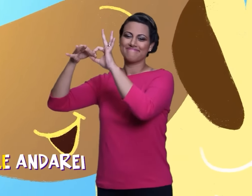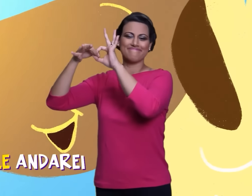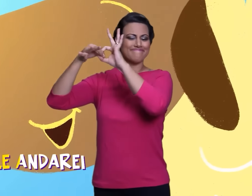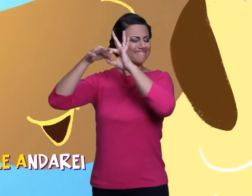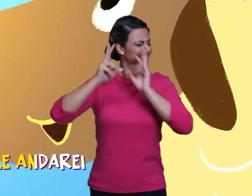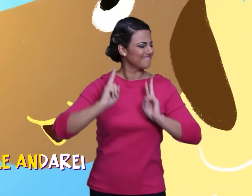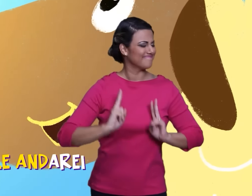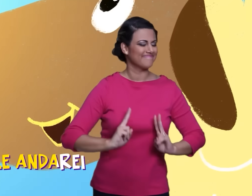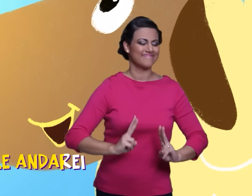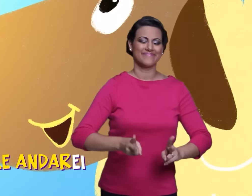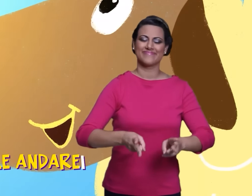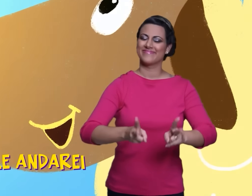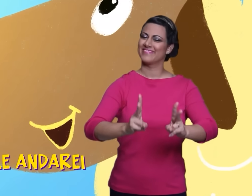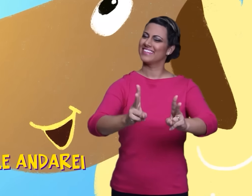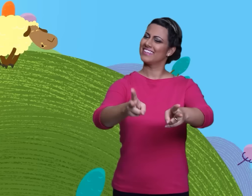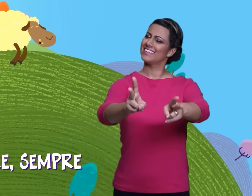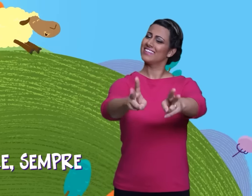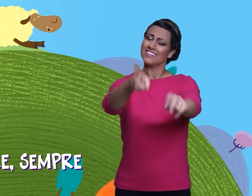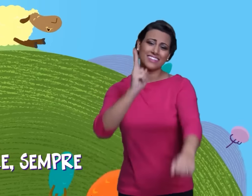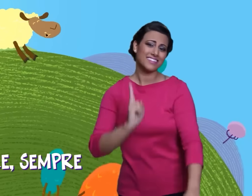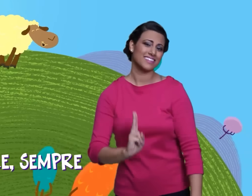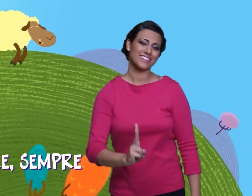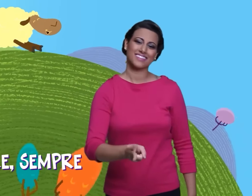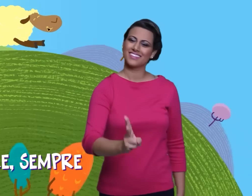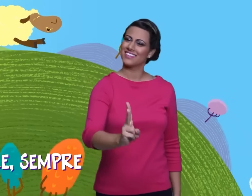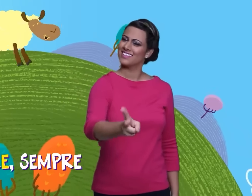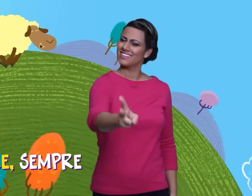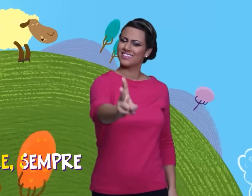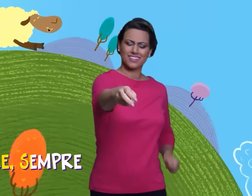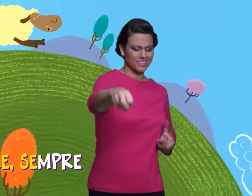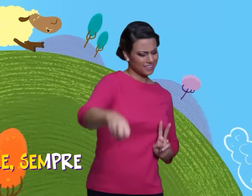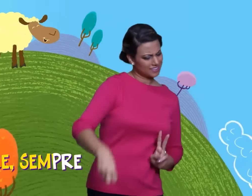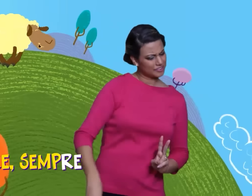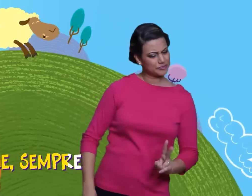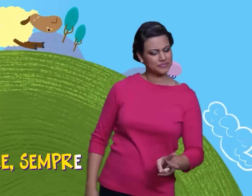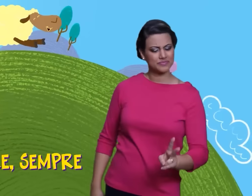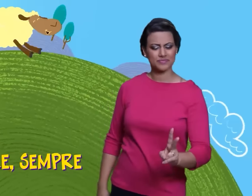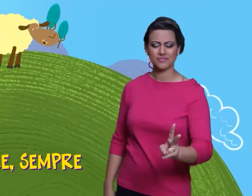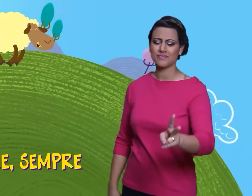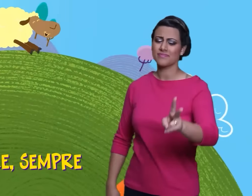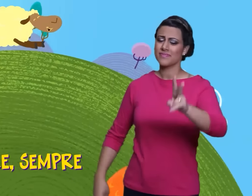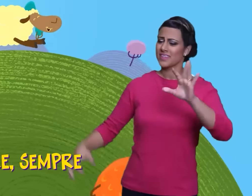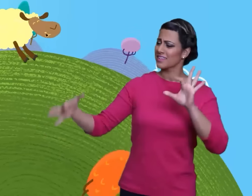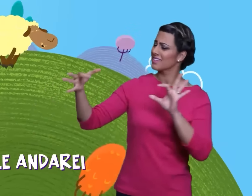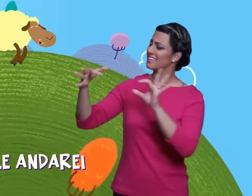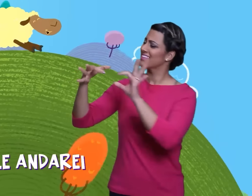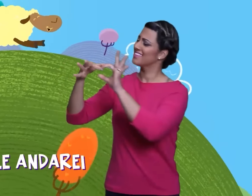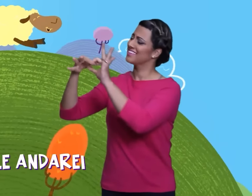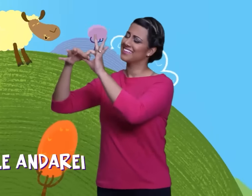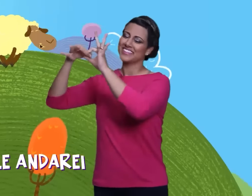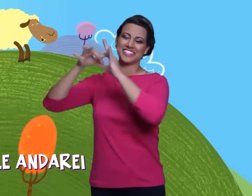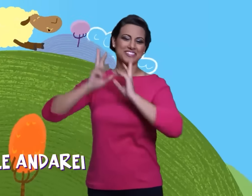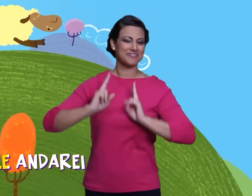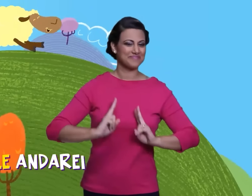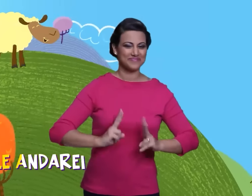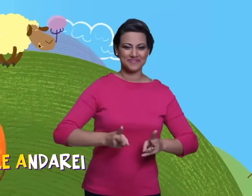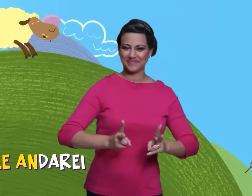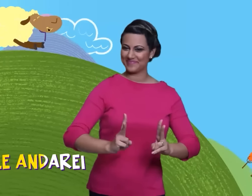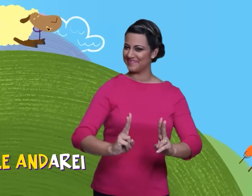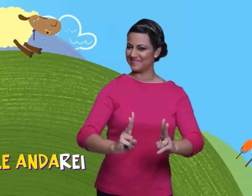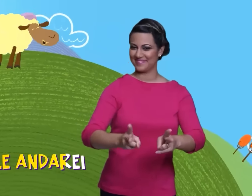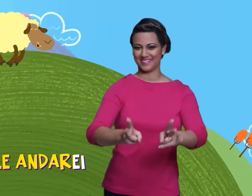Ele andarei. Sempre, sempre, com Ele